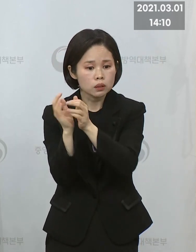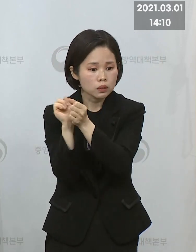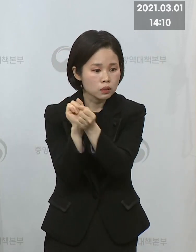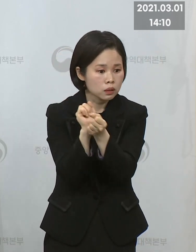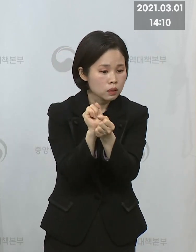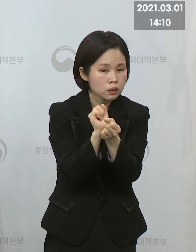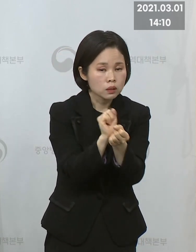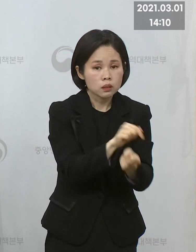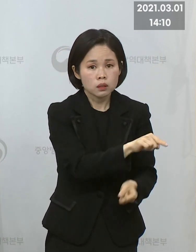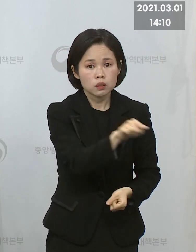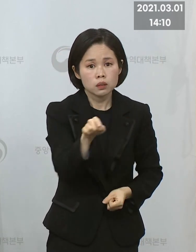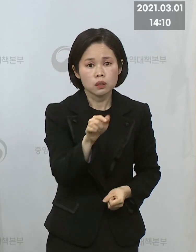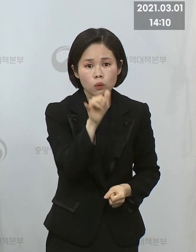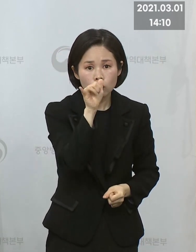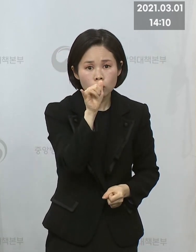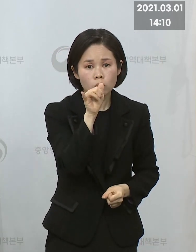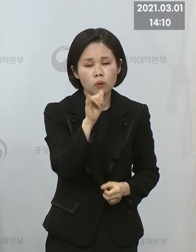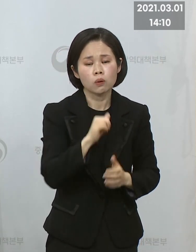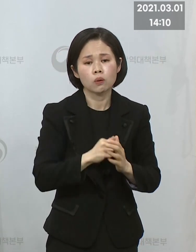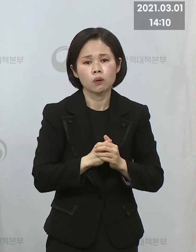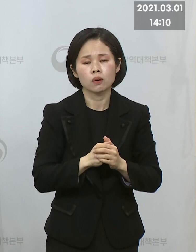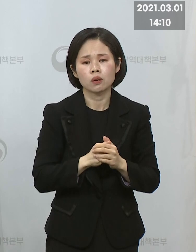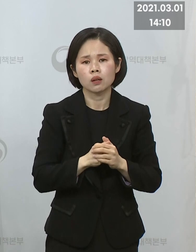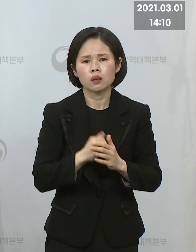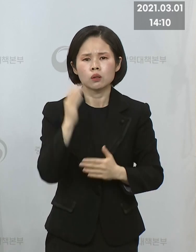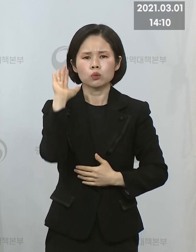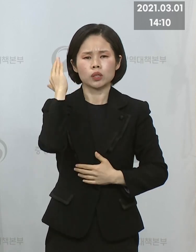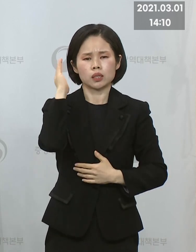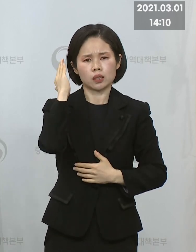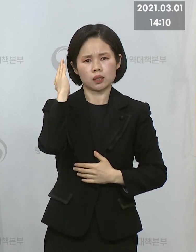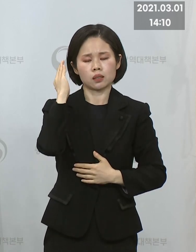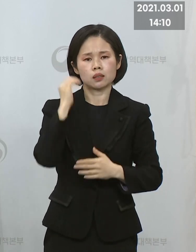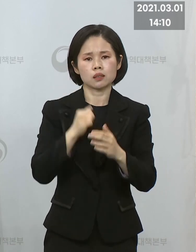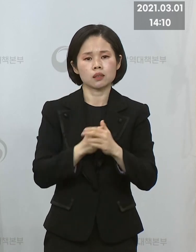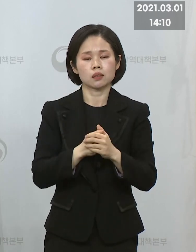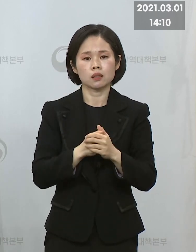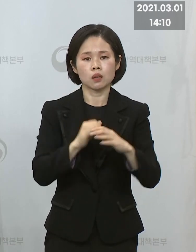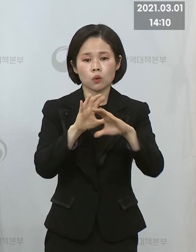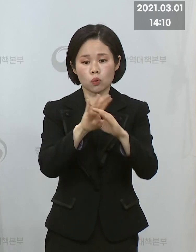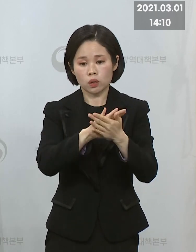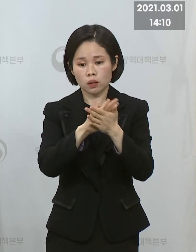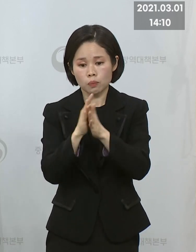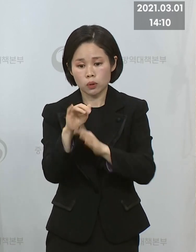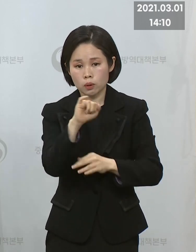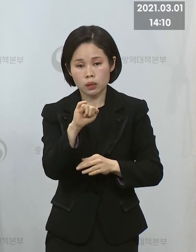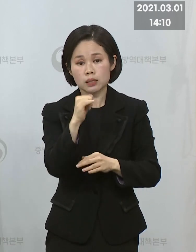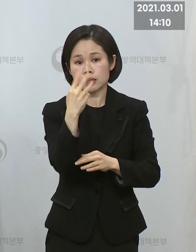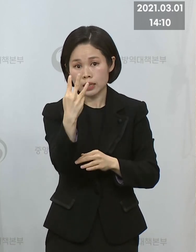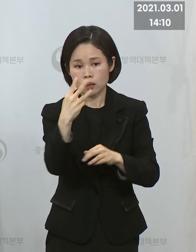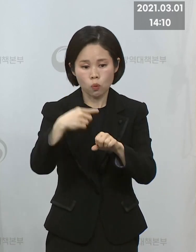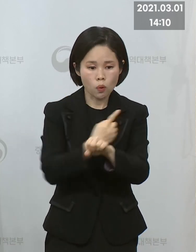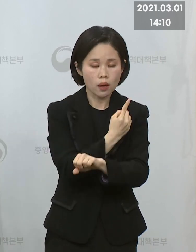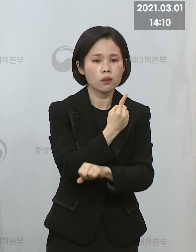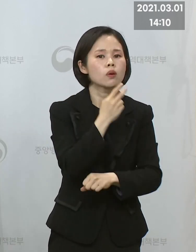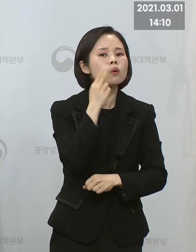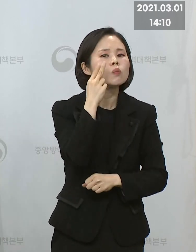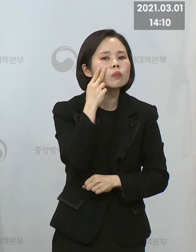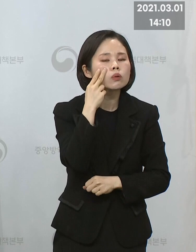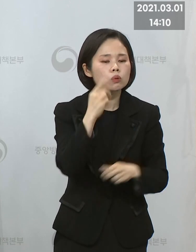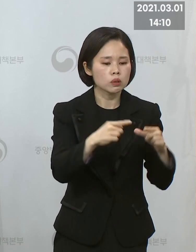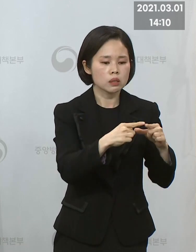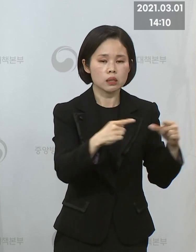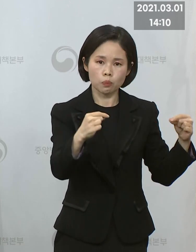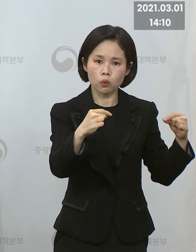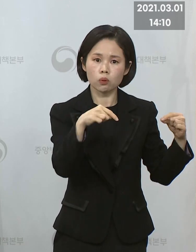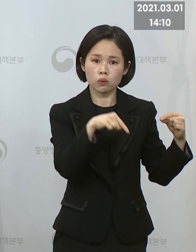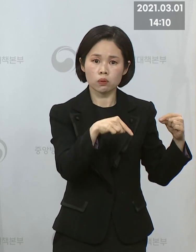증가되고 있고, 최근에는 3가지 주요한 변이 바이러스 이외에도 미국, 일본 등에서